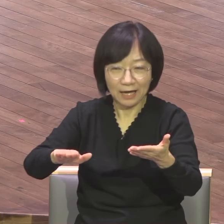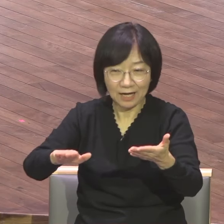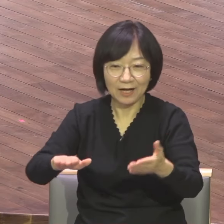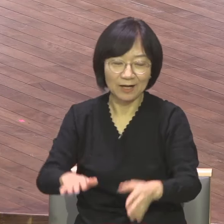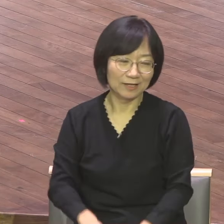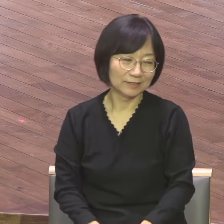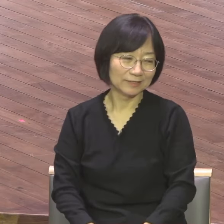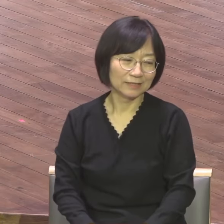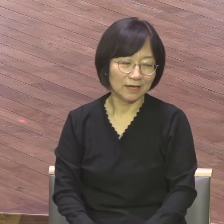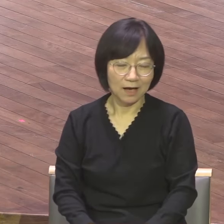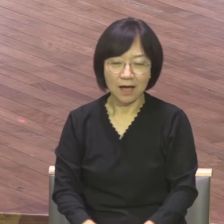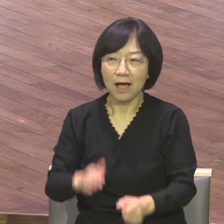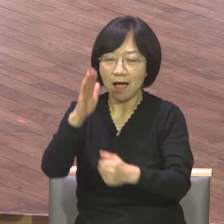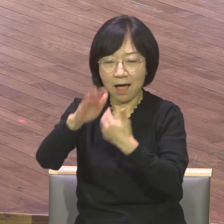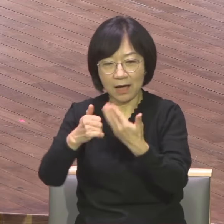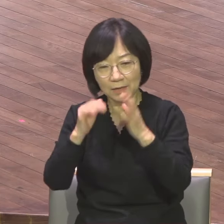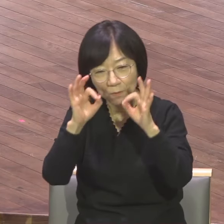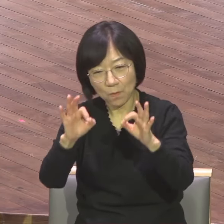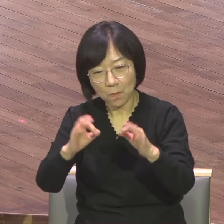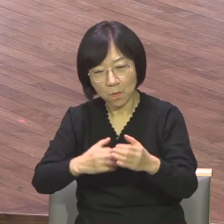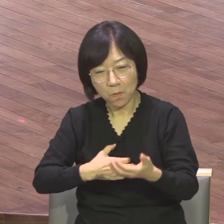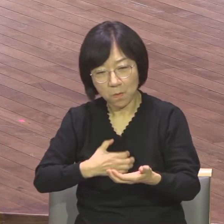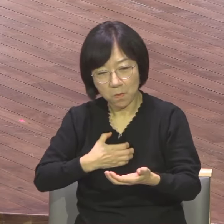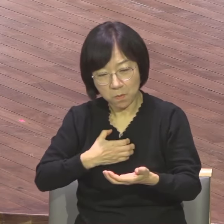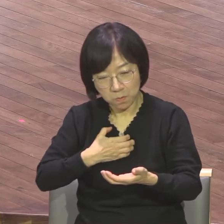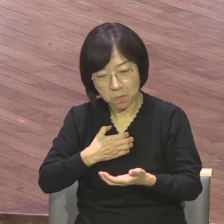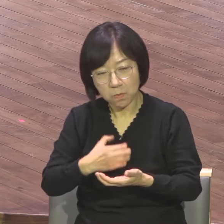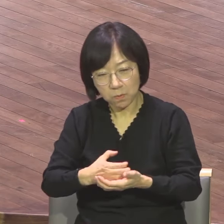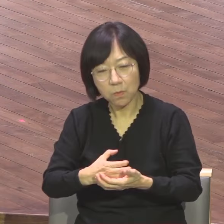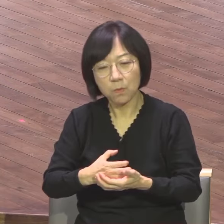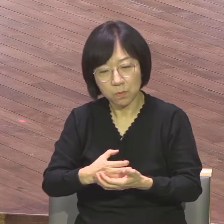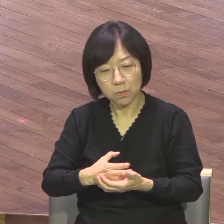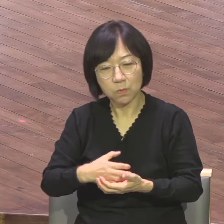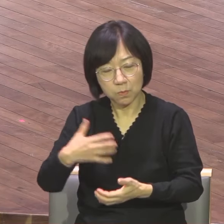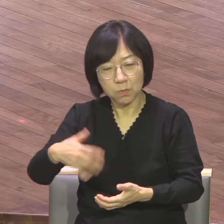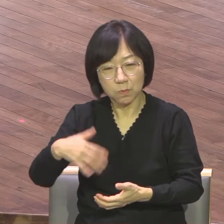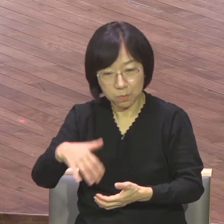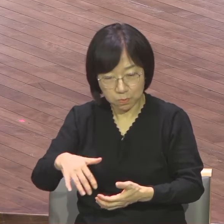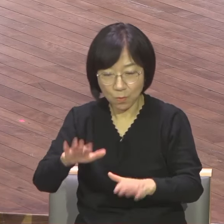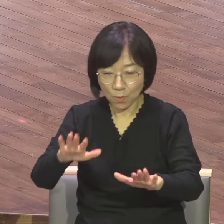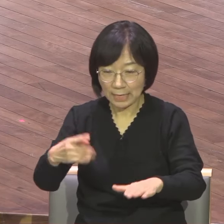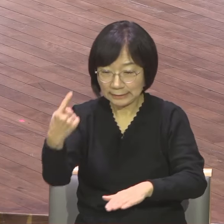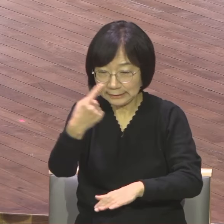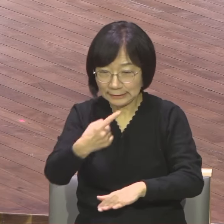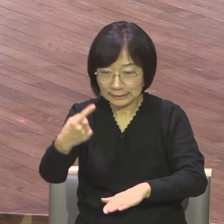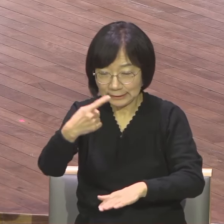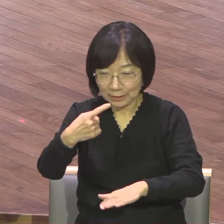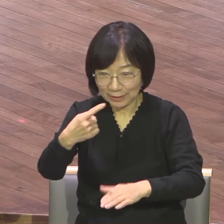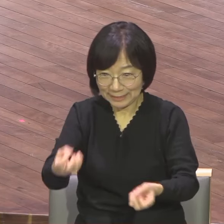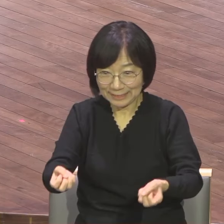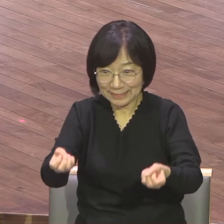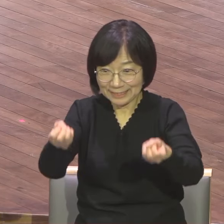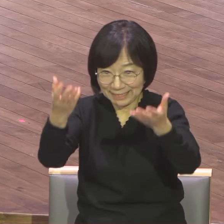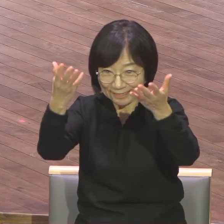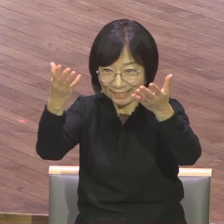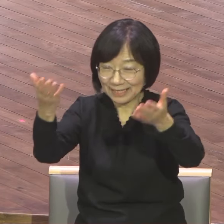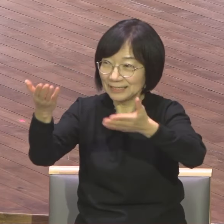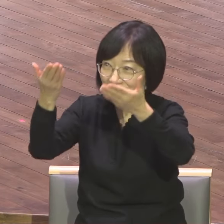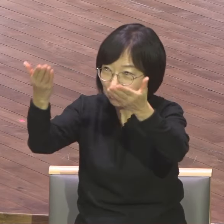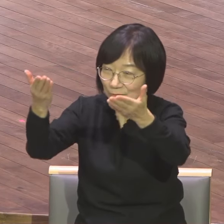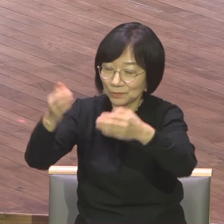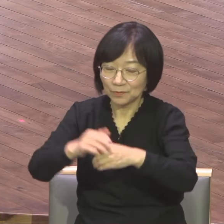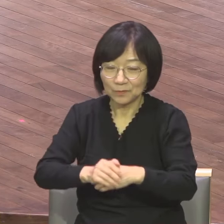중심이 좋단 말이에요. 그런데 감동이 돼서 하나님께서 일천문제를 드리면서 하나님 내게 정말